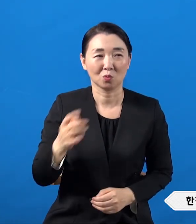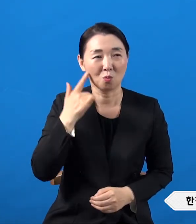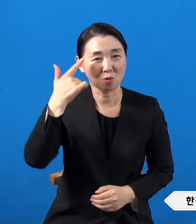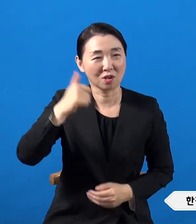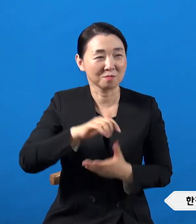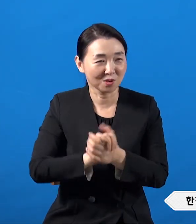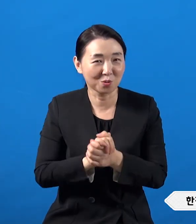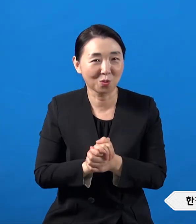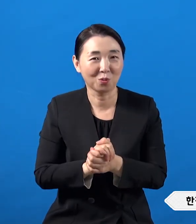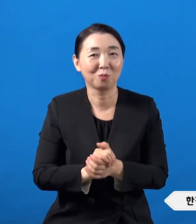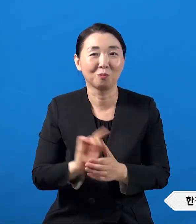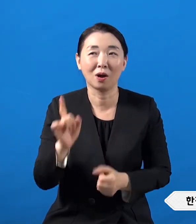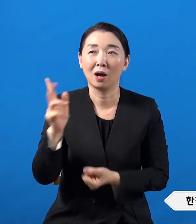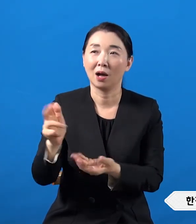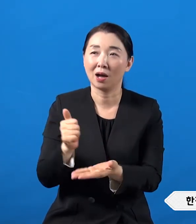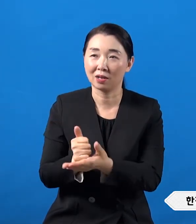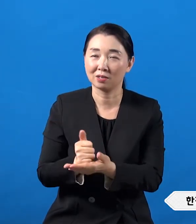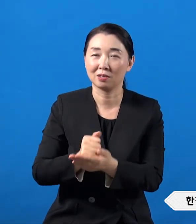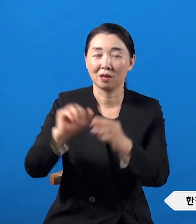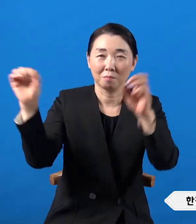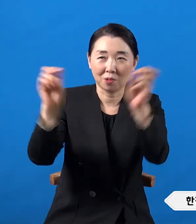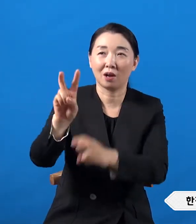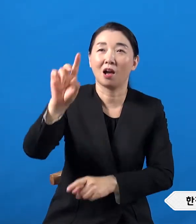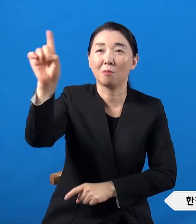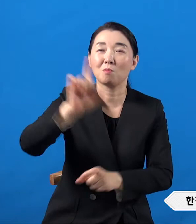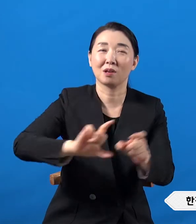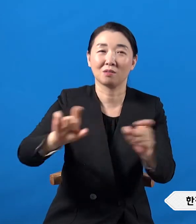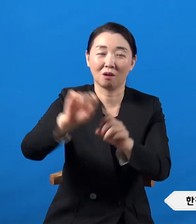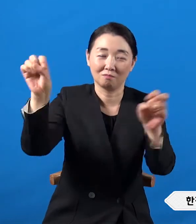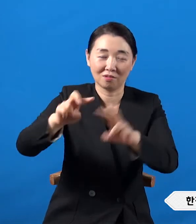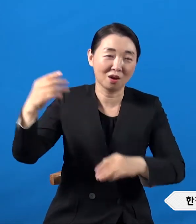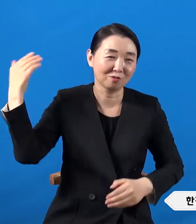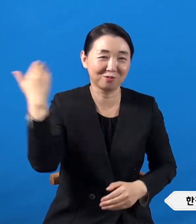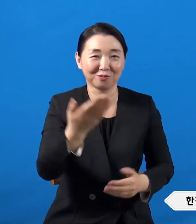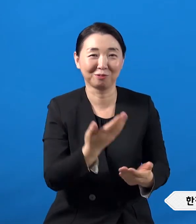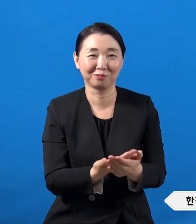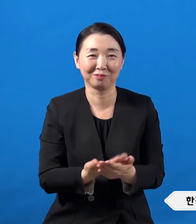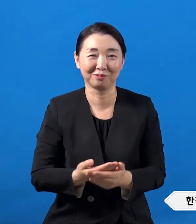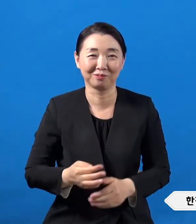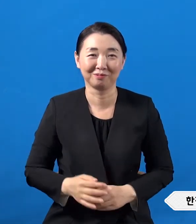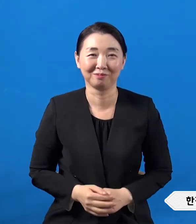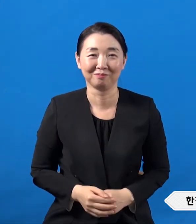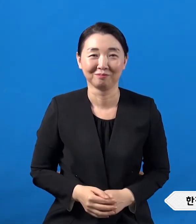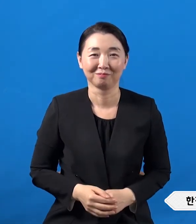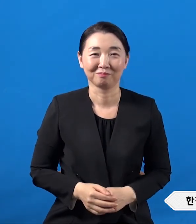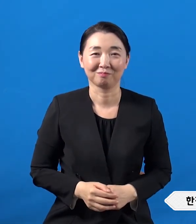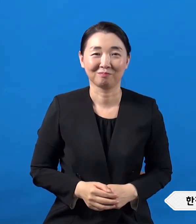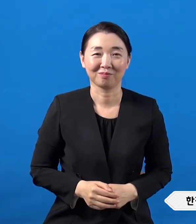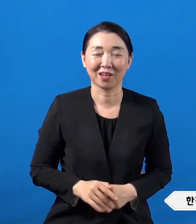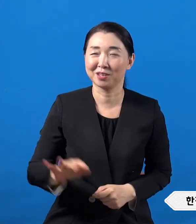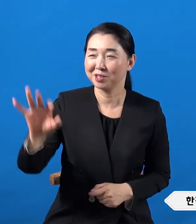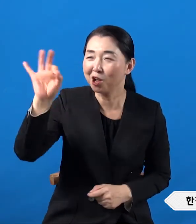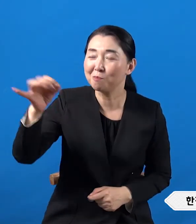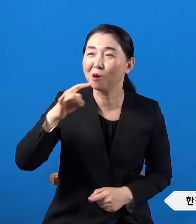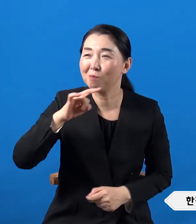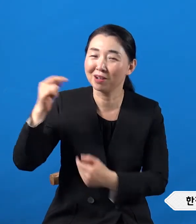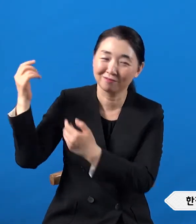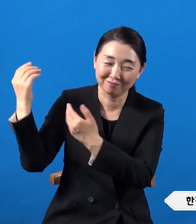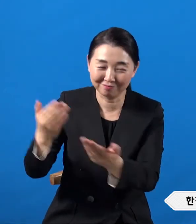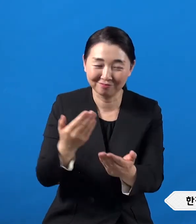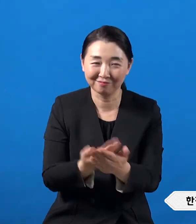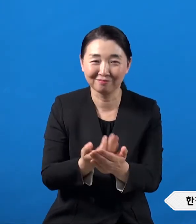연이어서 목사님이 기도했습니다. 하나님 벼락을 한 번만 더 내리쳐 주시옵소서. 아니 10번만